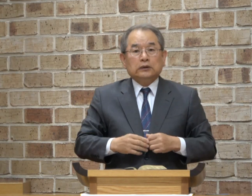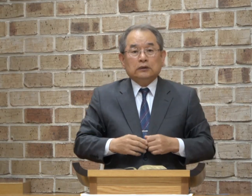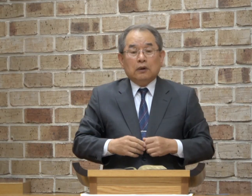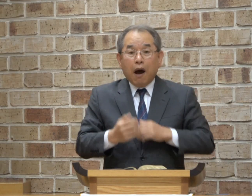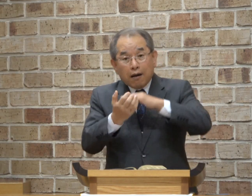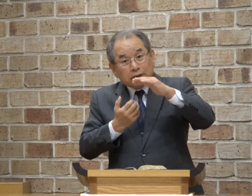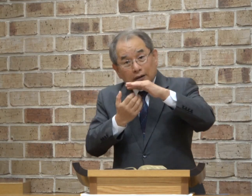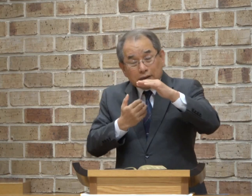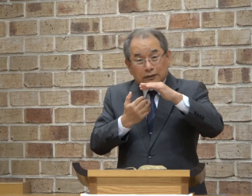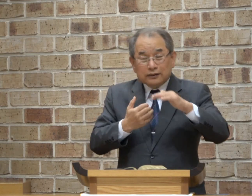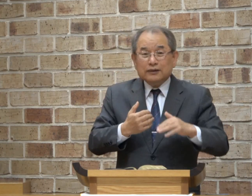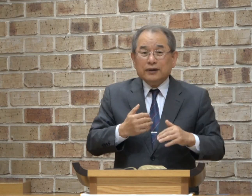인해 이루어지는 것입니다.